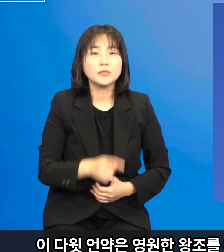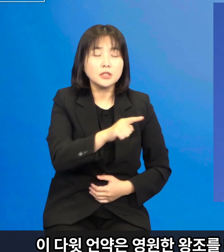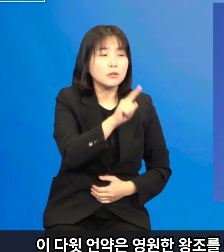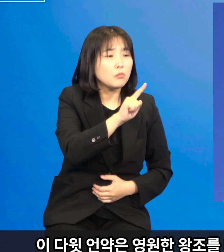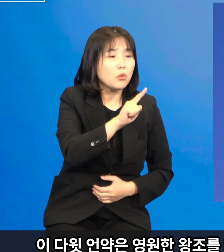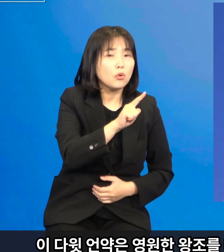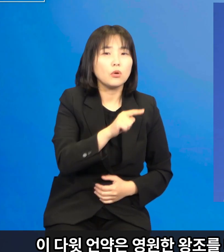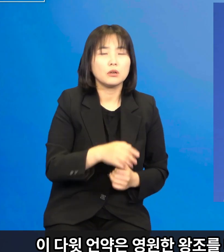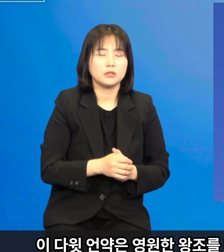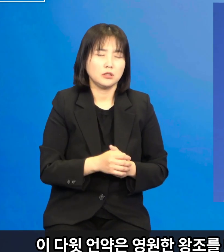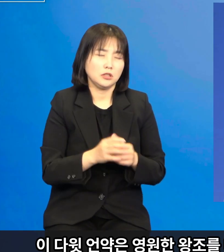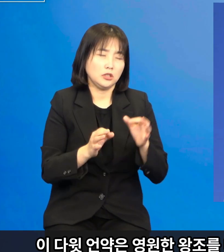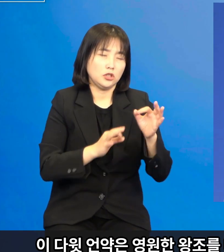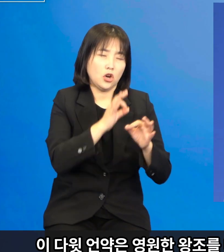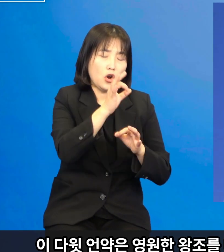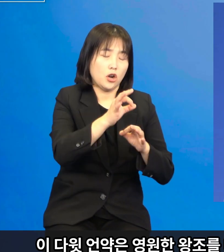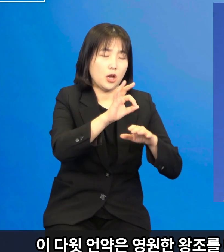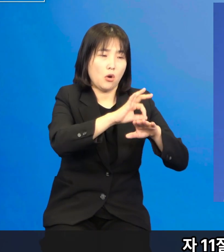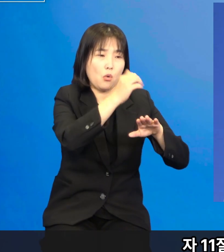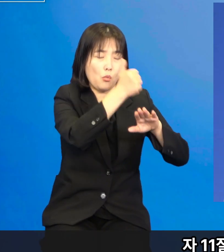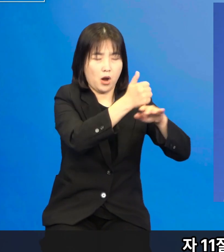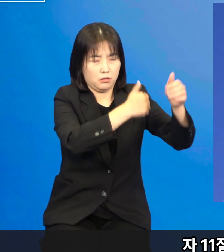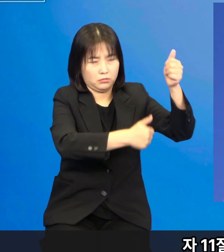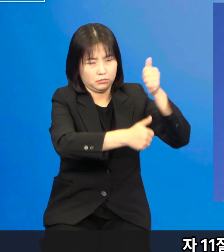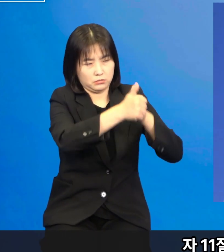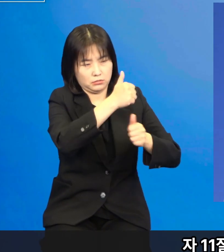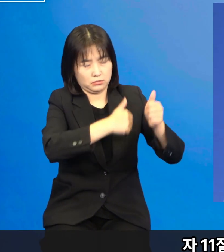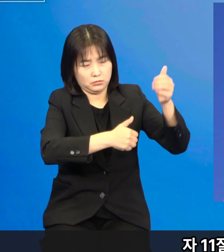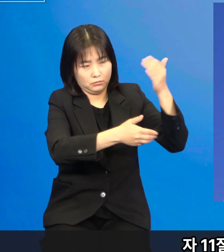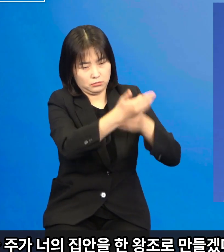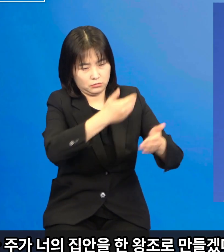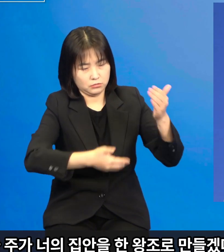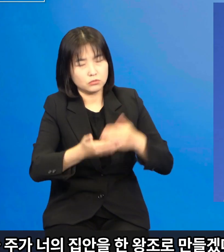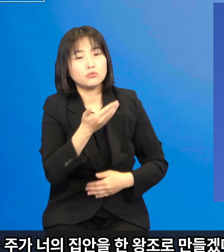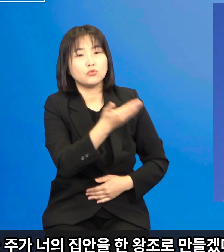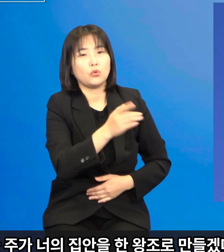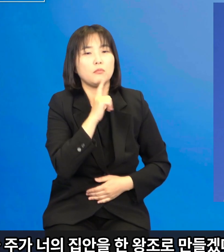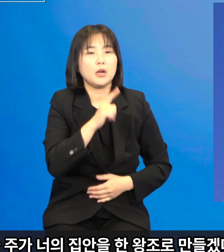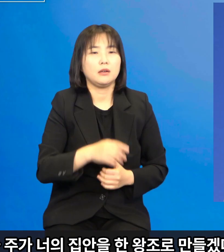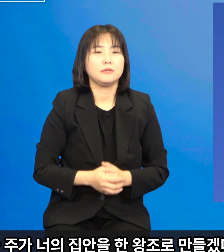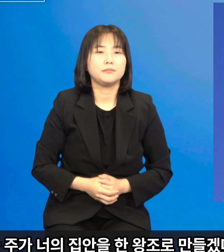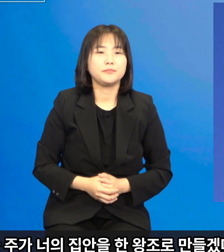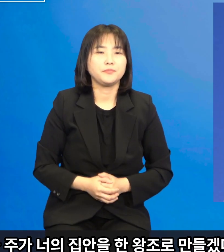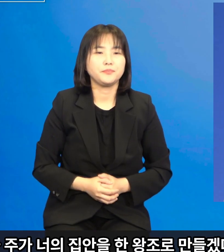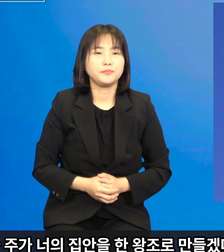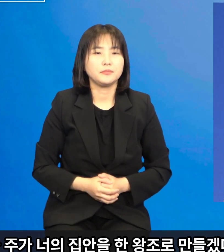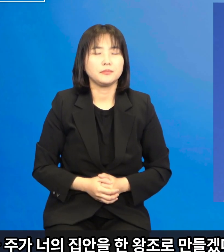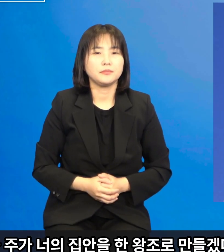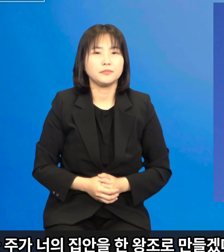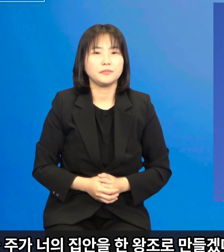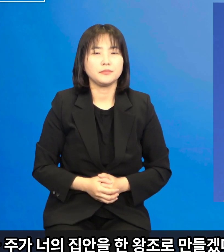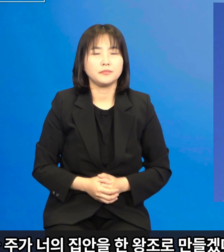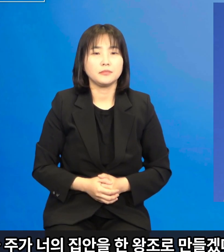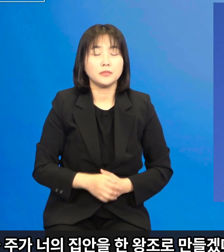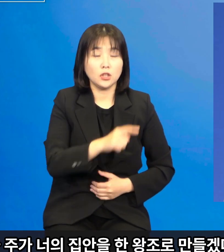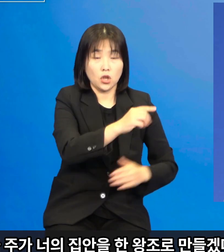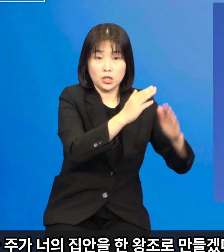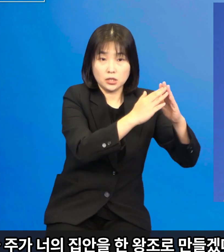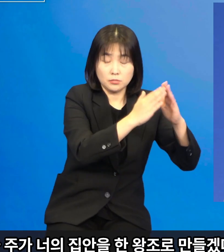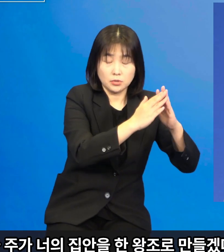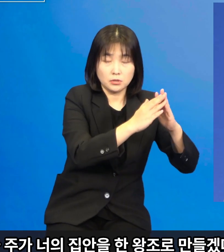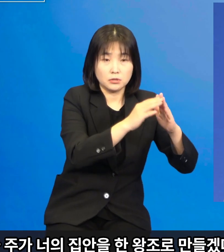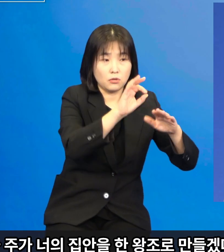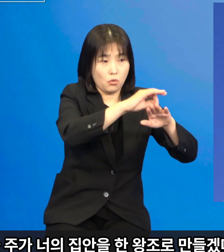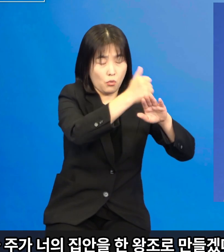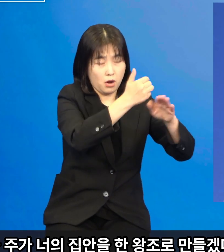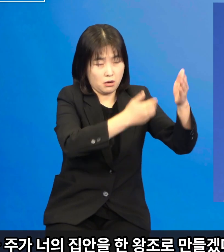왕조를 다윗을 통해 주시겠다는 거예요. 자, 11절입니다. 나 주가 너희 집안을 한 왕조로 만들겠다는 것을 이제 나